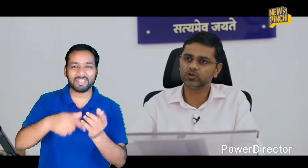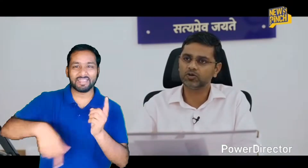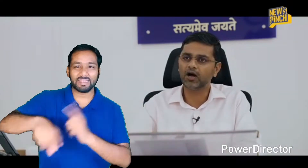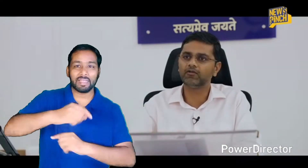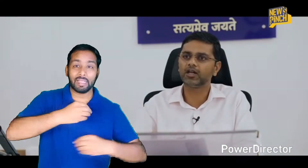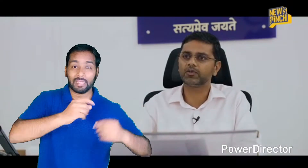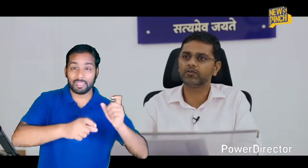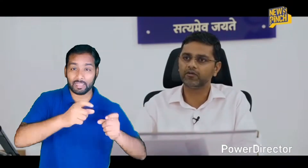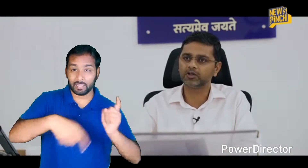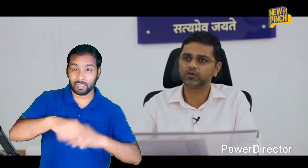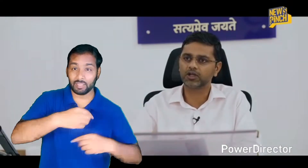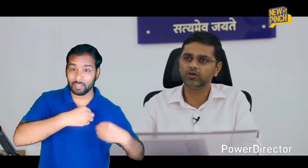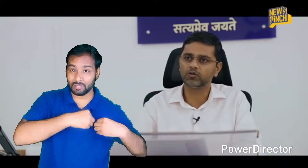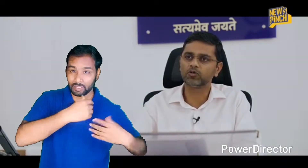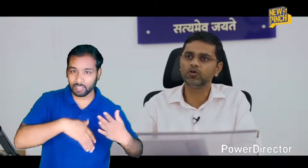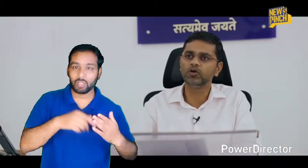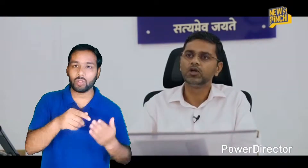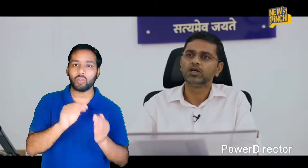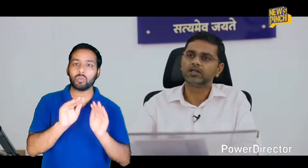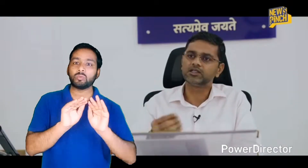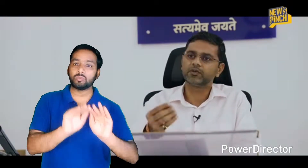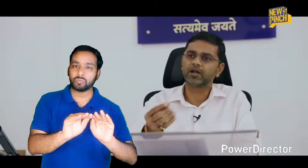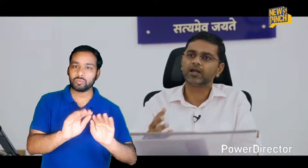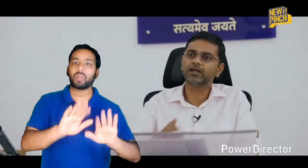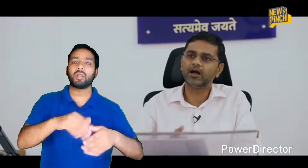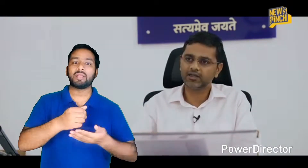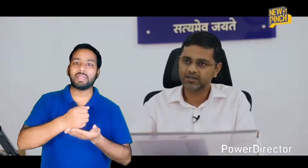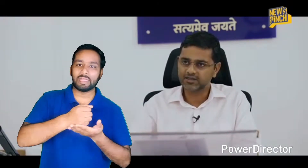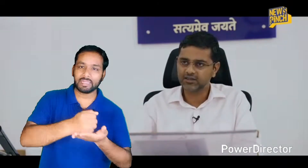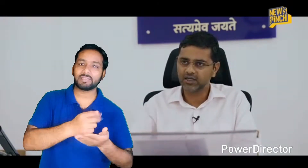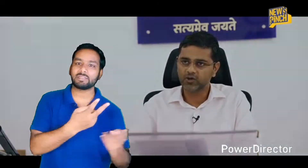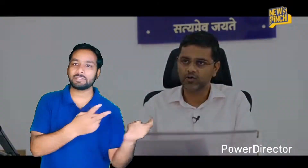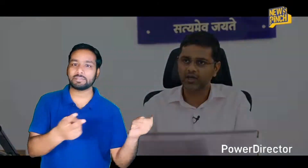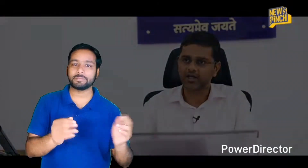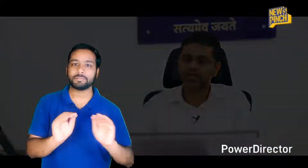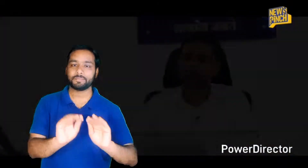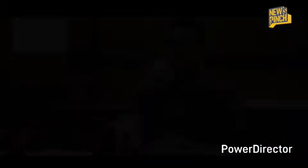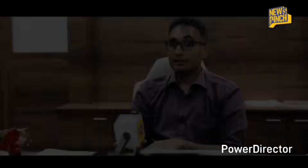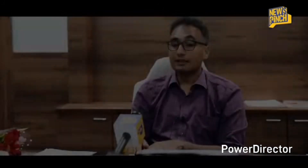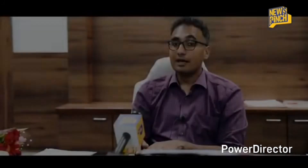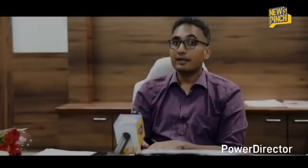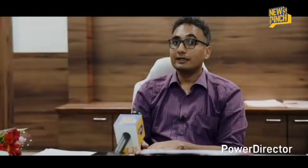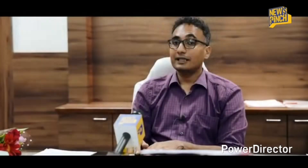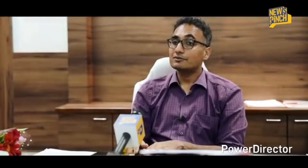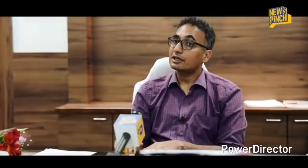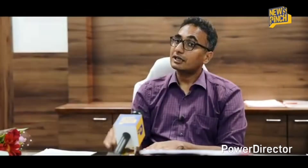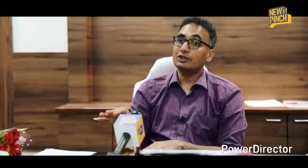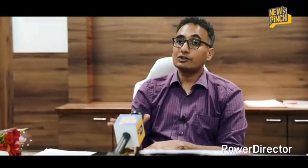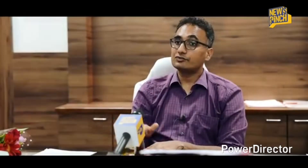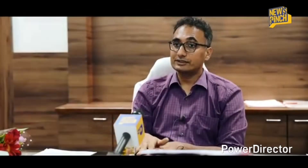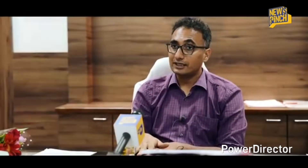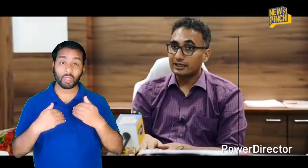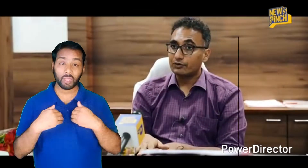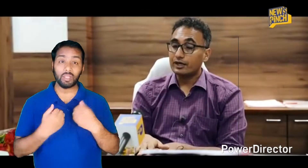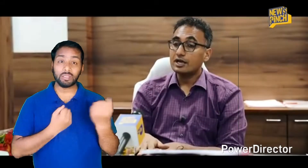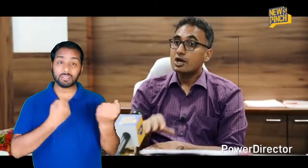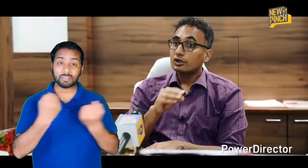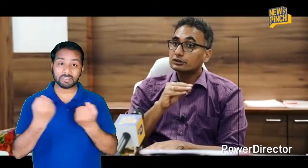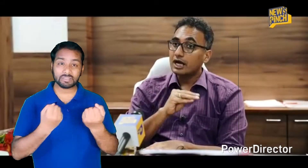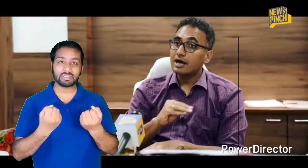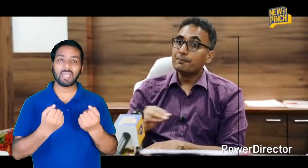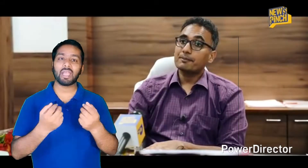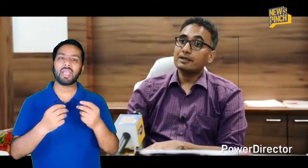प्रकार के जो गांव वाले प्रभावित होते हैं उनको किसी प्रकार की राहत राशि देने को लेकर के हो। तथा हमारी टीम जो है कंटिन्यूस विजिल रखे